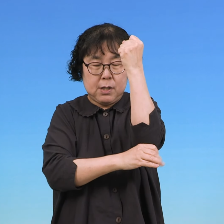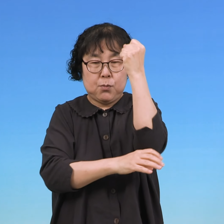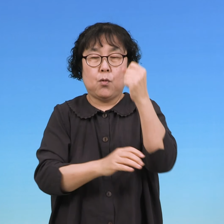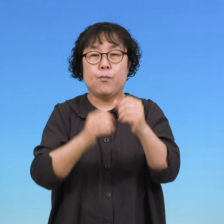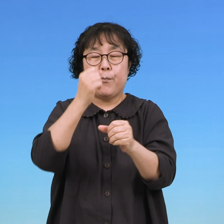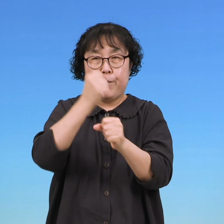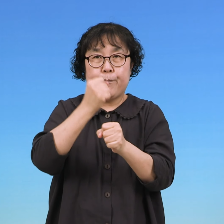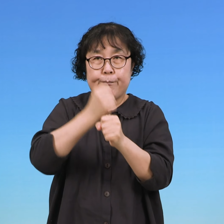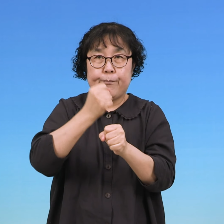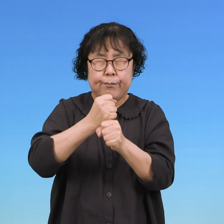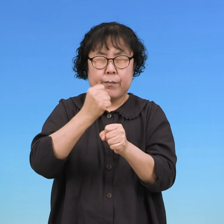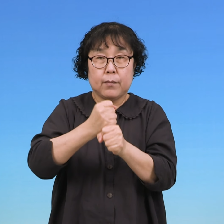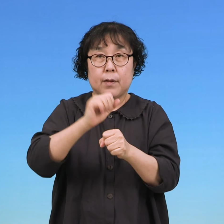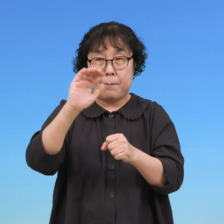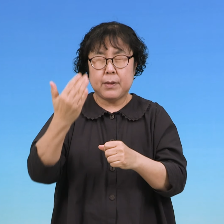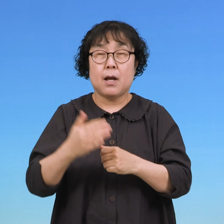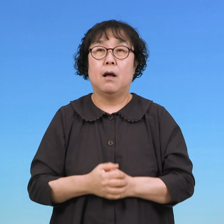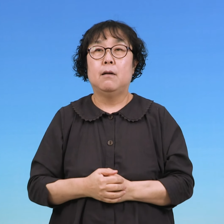중요한 대안이에요.